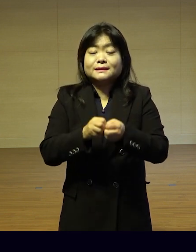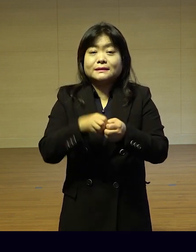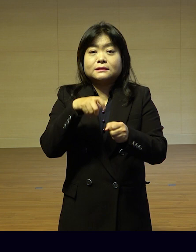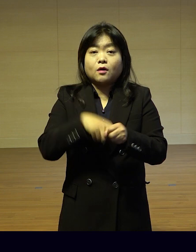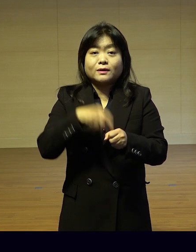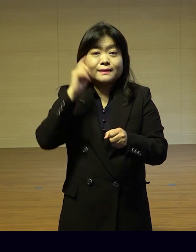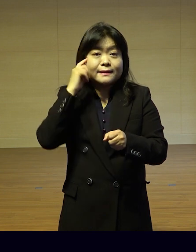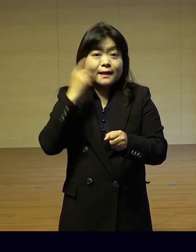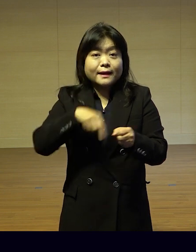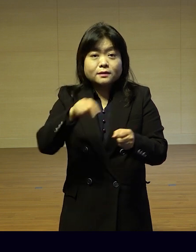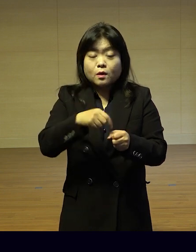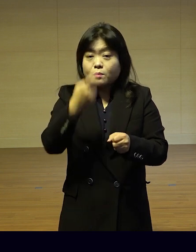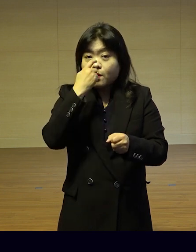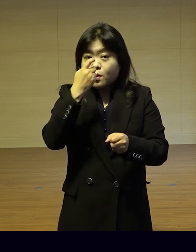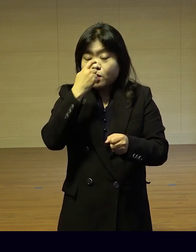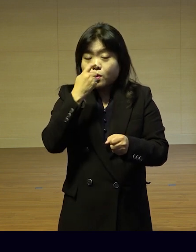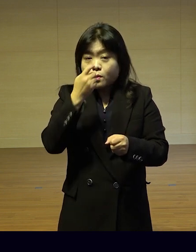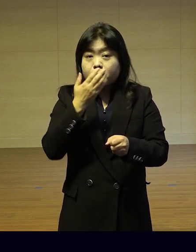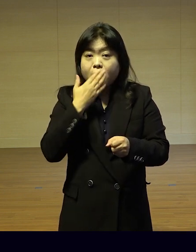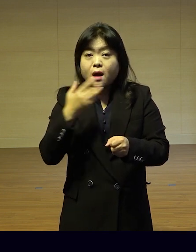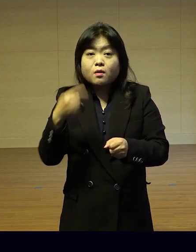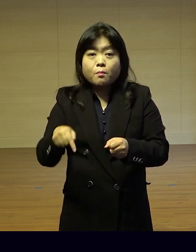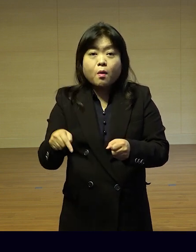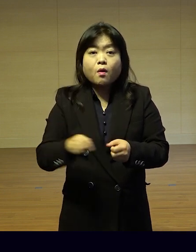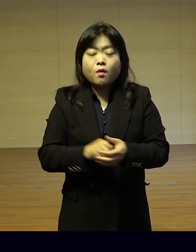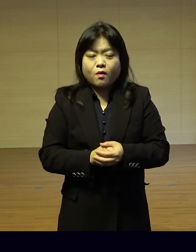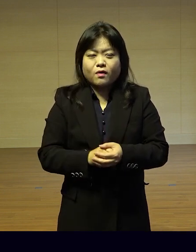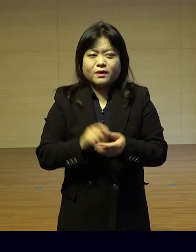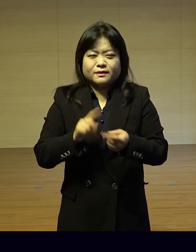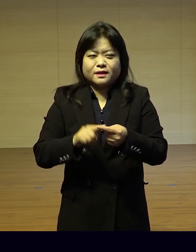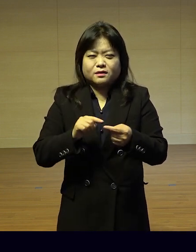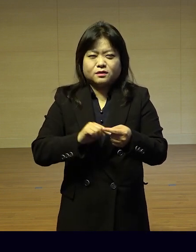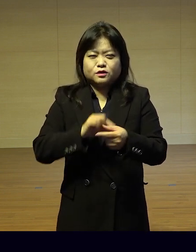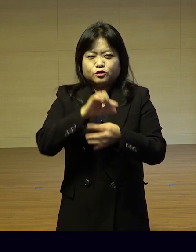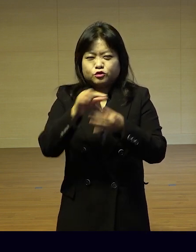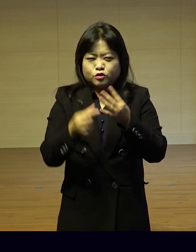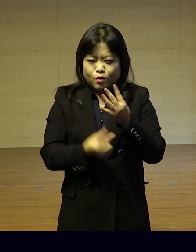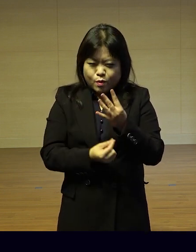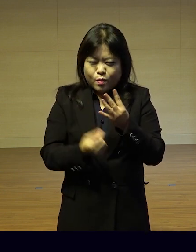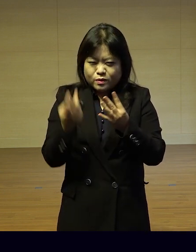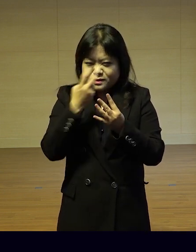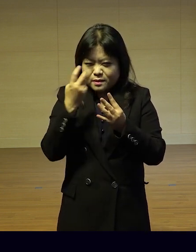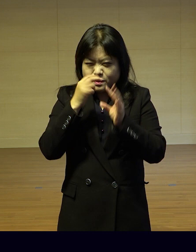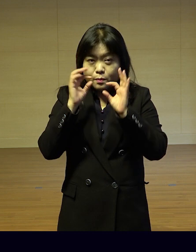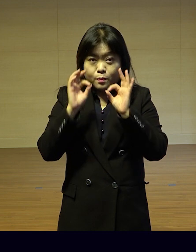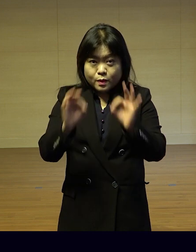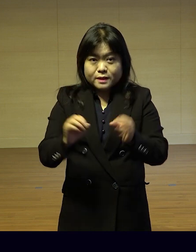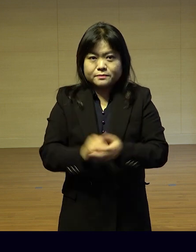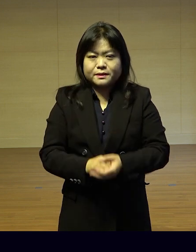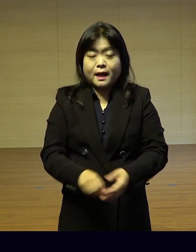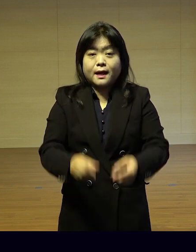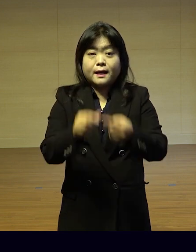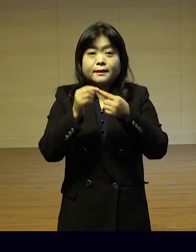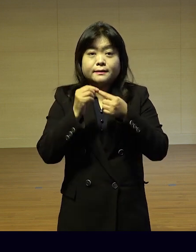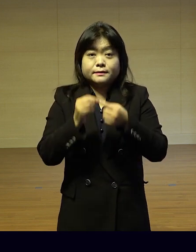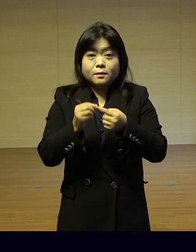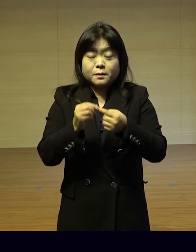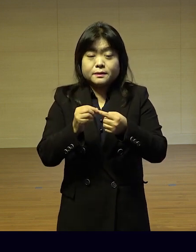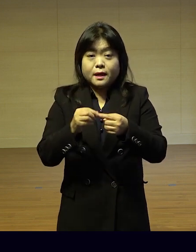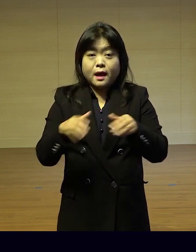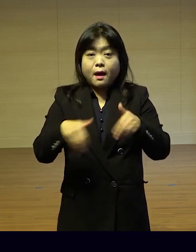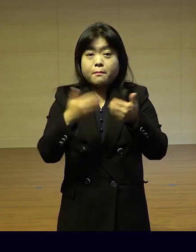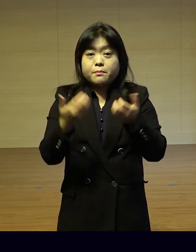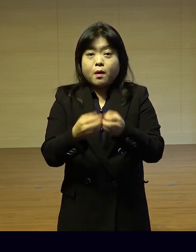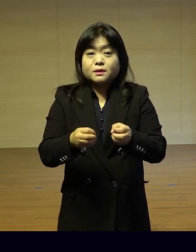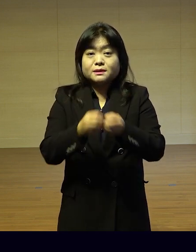사상에서 배울 수 있는 점은 무엇인가? 이러한 순서로 살펴보도록 하겠습니다. 첫 번째,